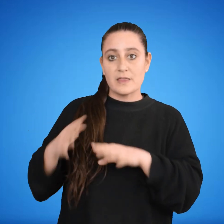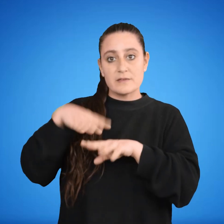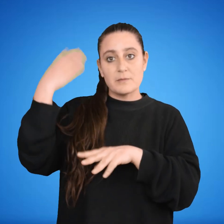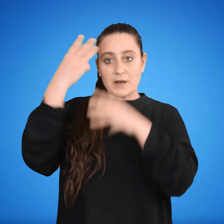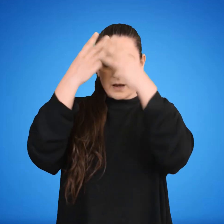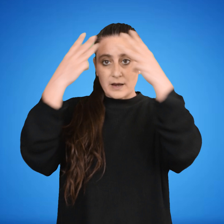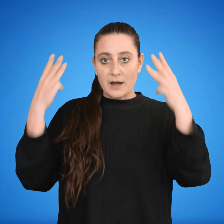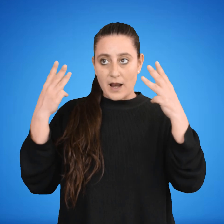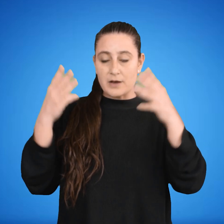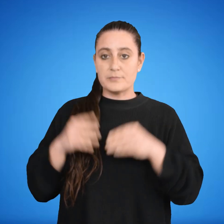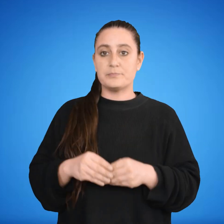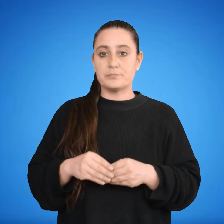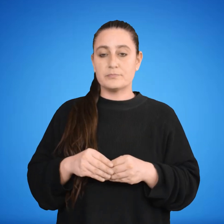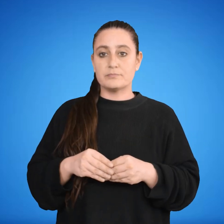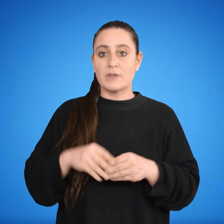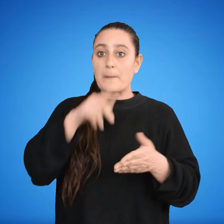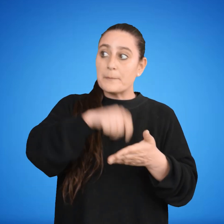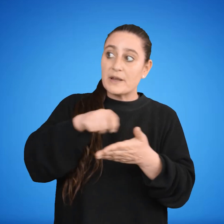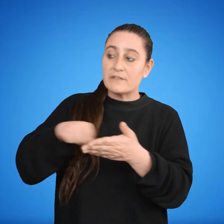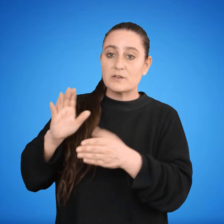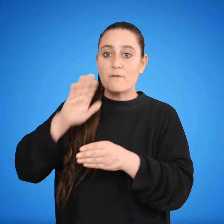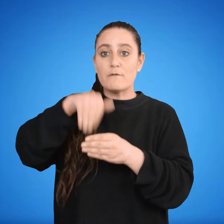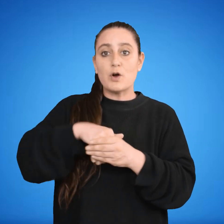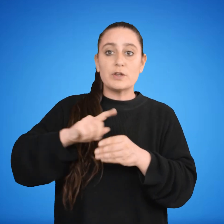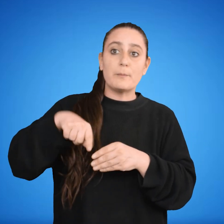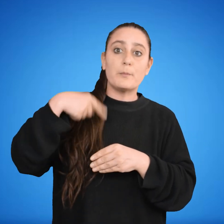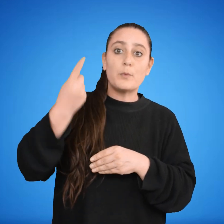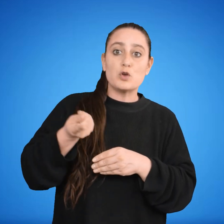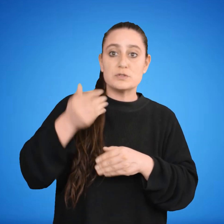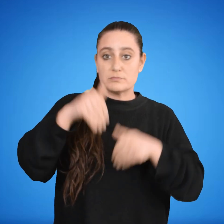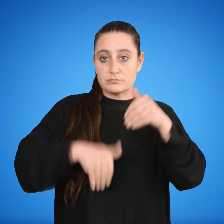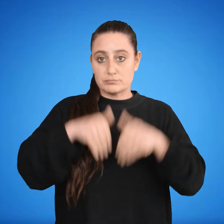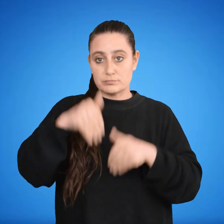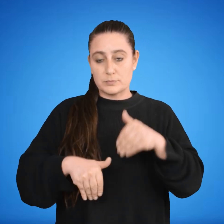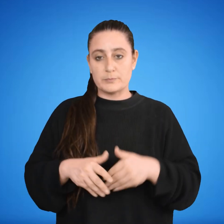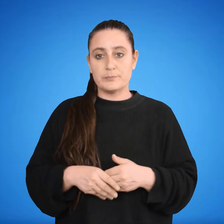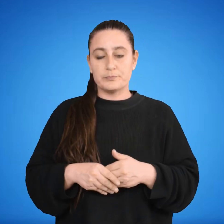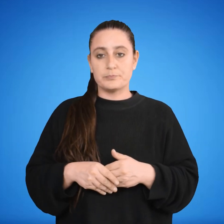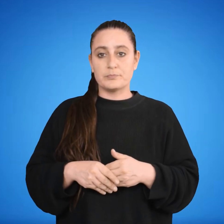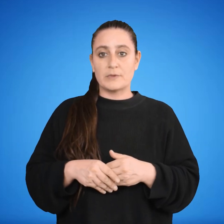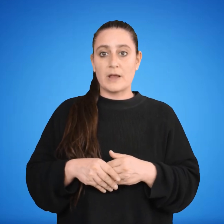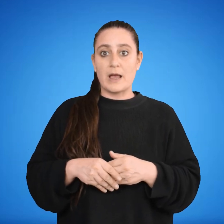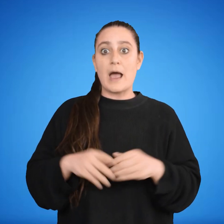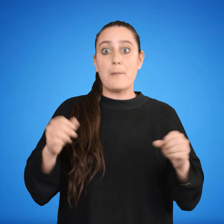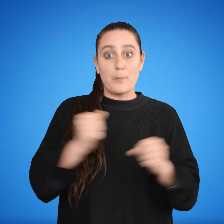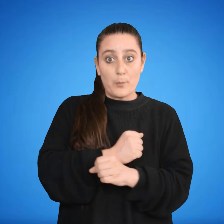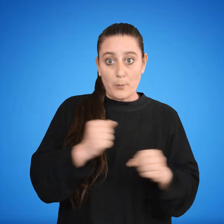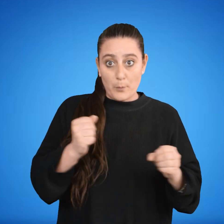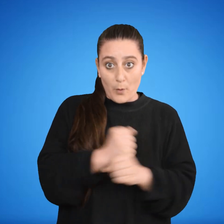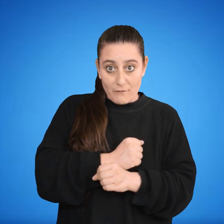de la misma, los que serán sometidos al plebiscito en la primera elección que se realice. Para que el plebiscito sea